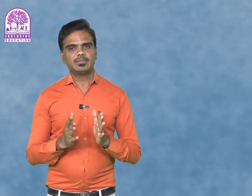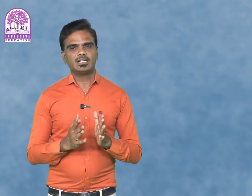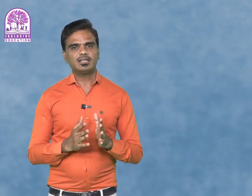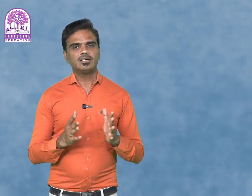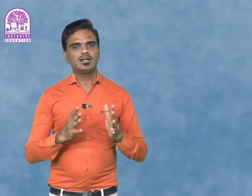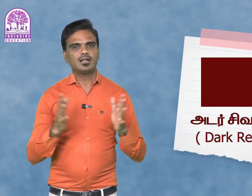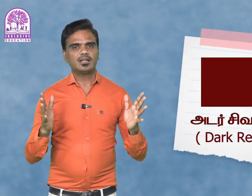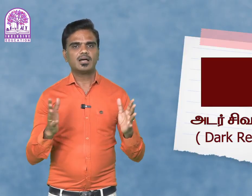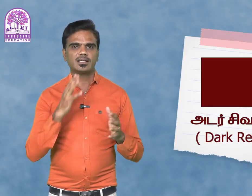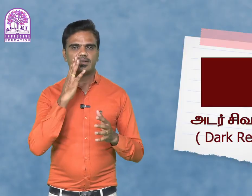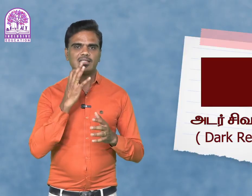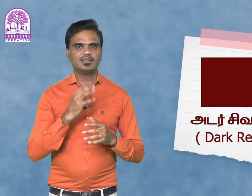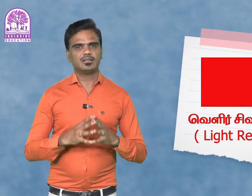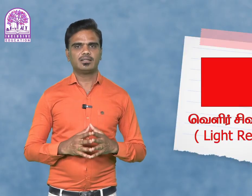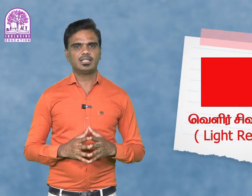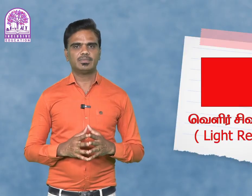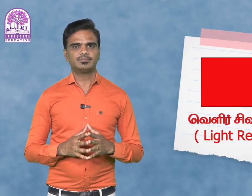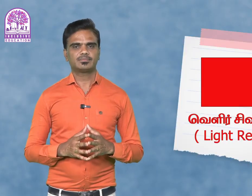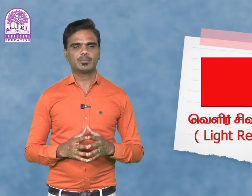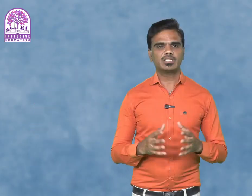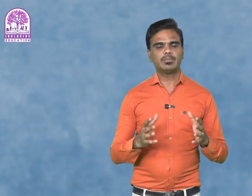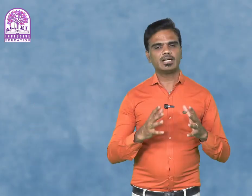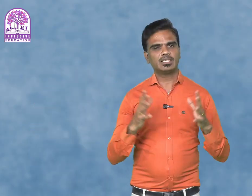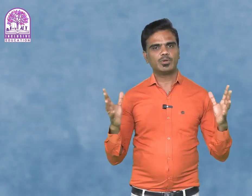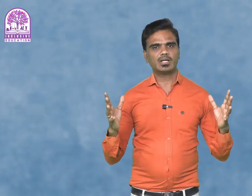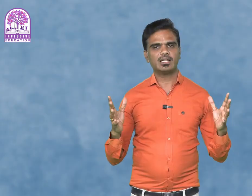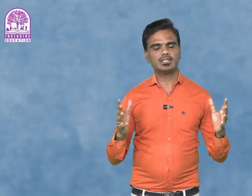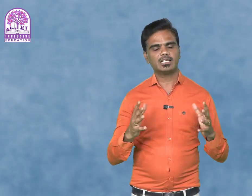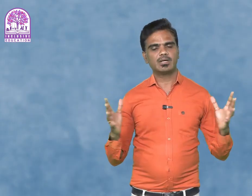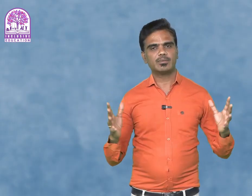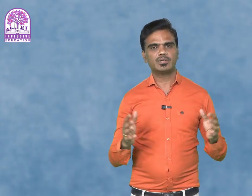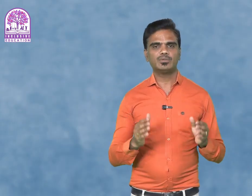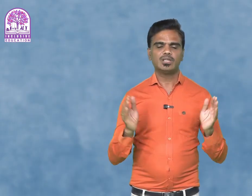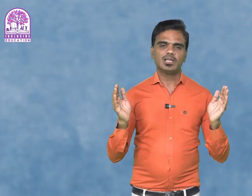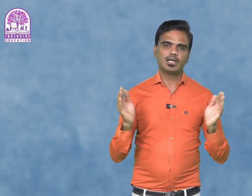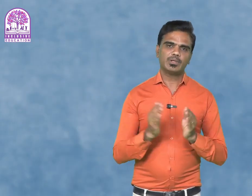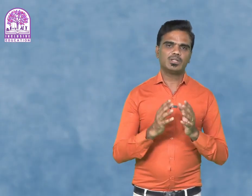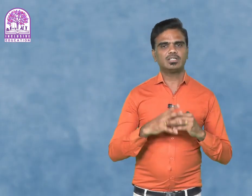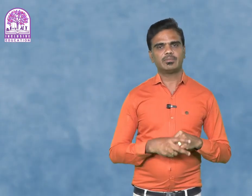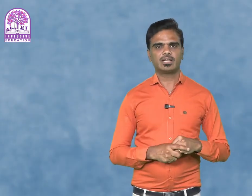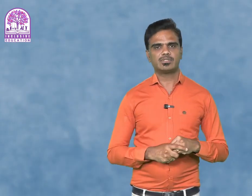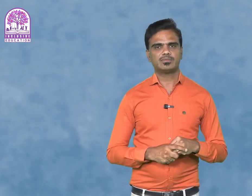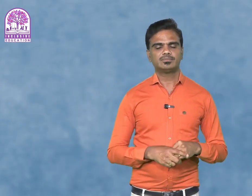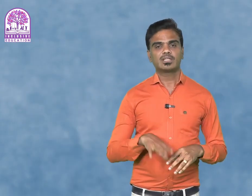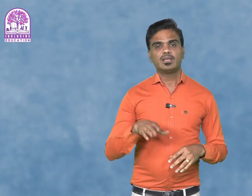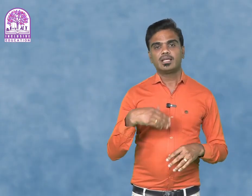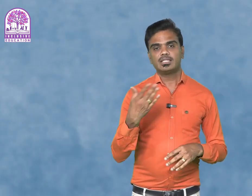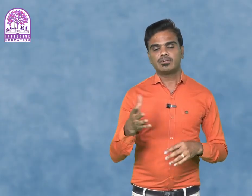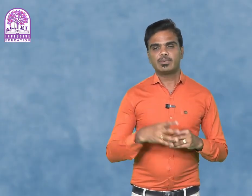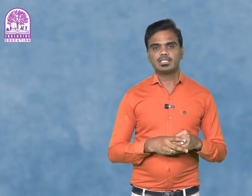அப்படின்னா டார்க் அண்டு டிம். புரியுதுங்களா? அதிகமாக உள்ள கலருக்கு அதிகமாக காமிக்கணும், கம்மியாக உள்ளதுக்கு கம்மியாக காமிச்சிக்கணும். இதை தவிர பார்த்தீங்க